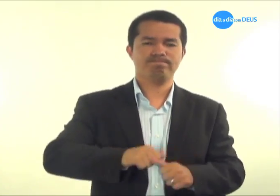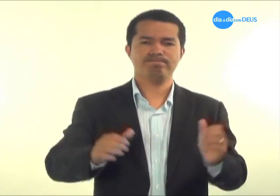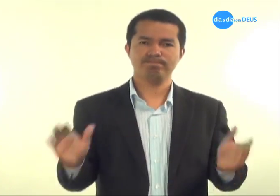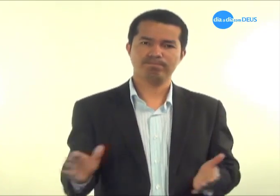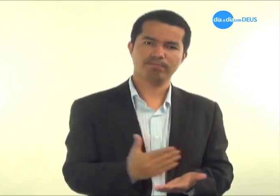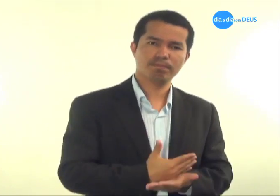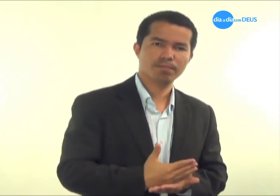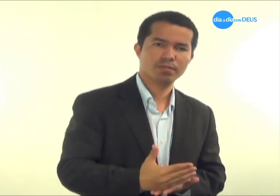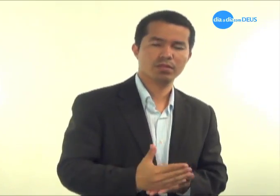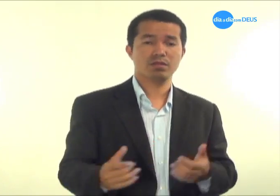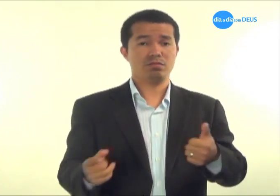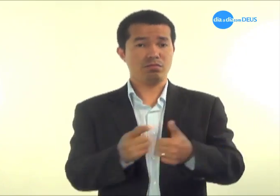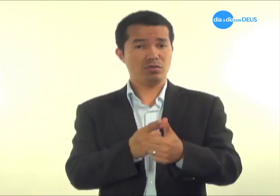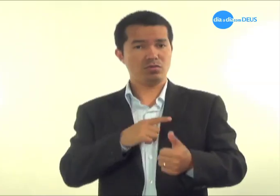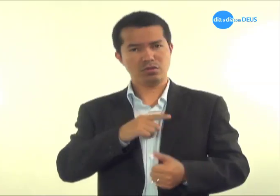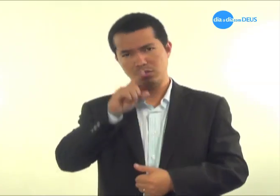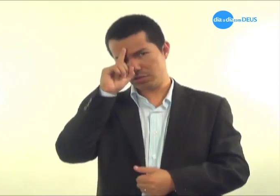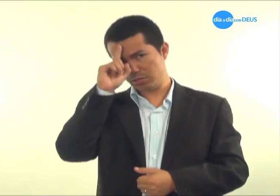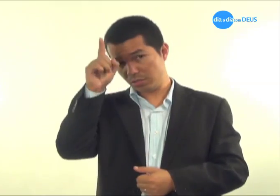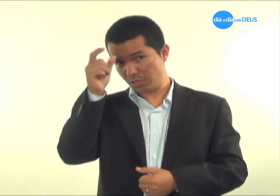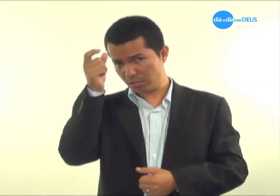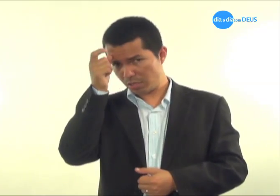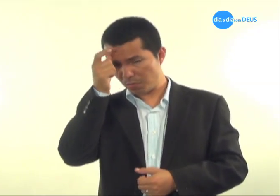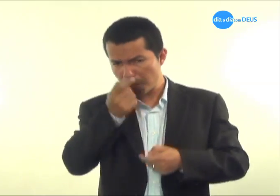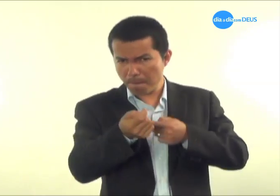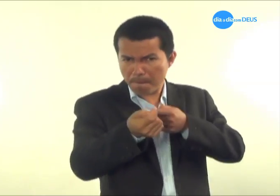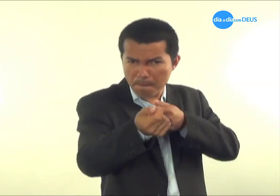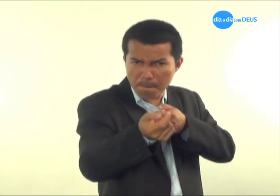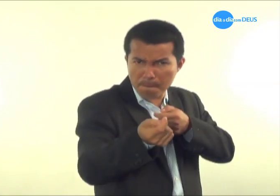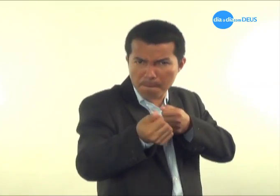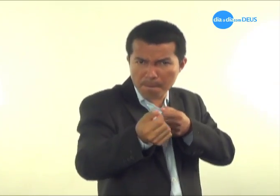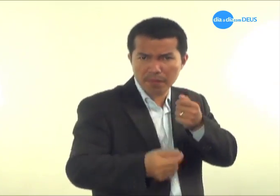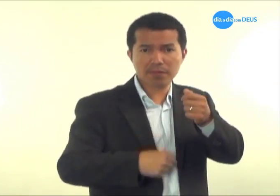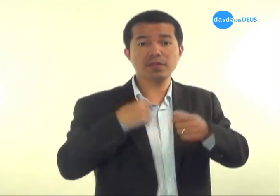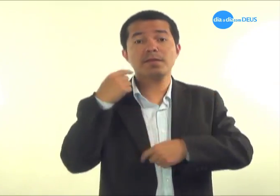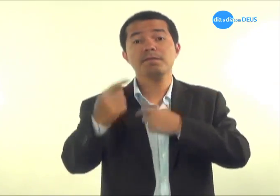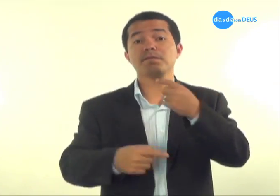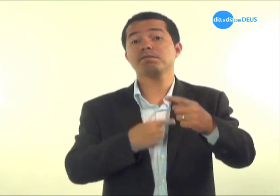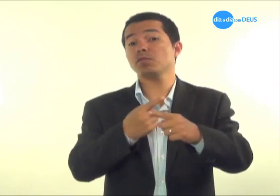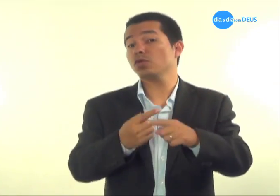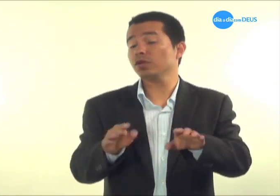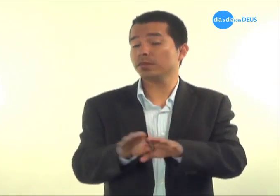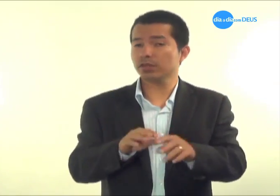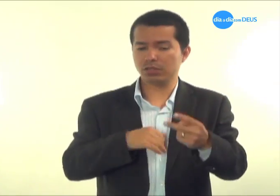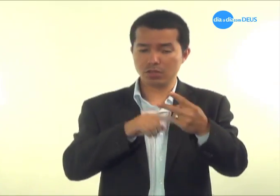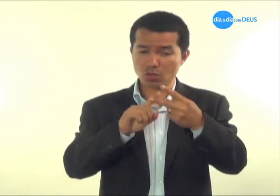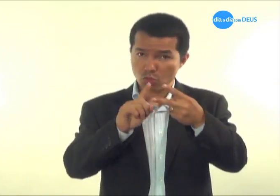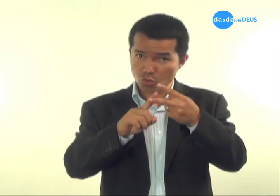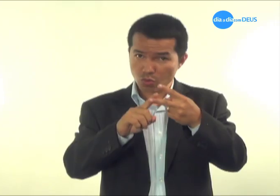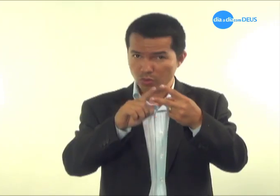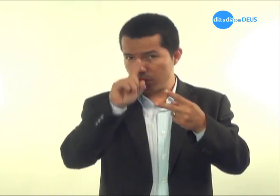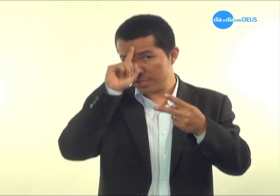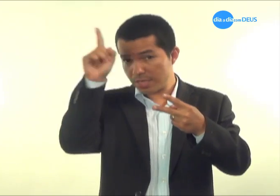mudar. Primeiro, o diabo investe contra a nossa mente, semeando ideias, e depois ele vai tentando construir